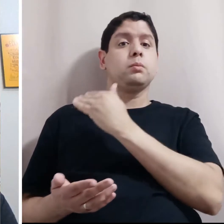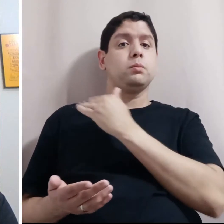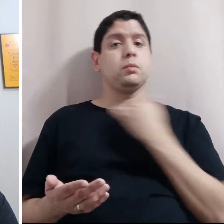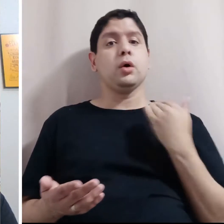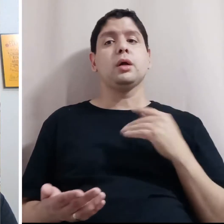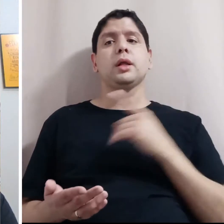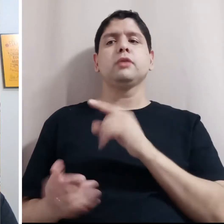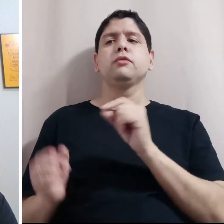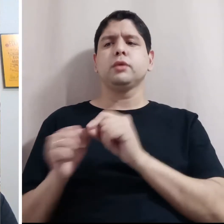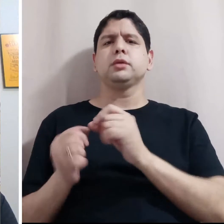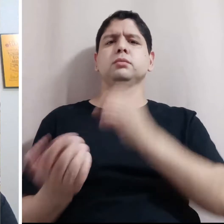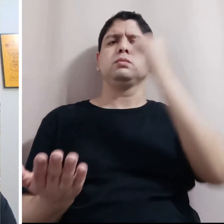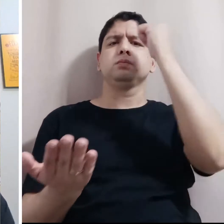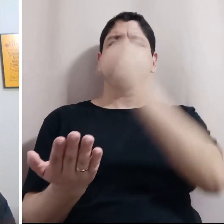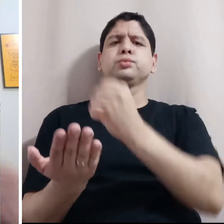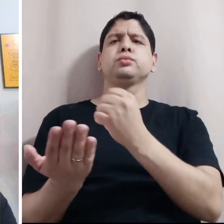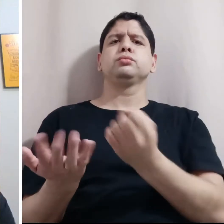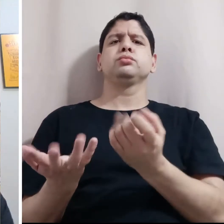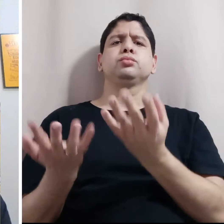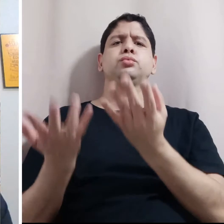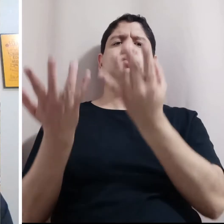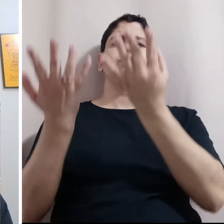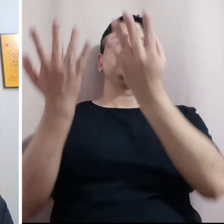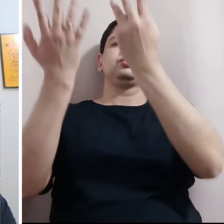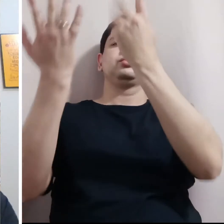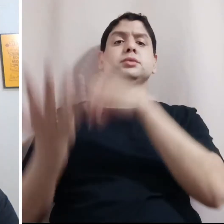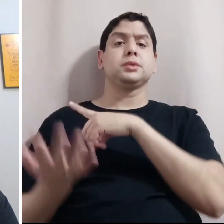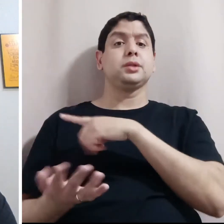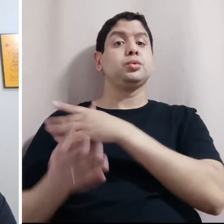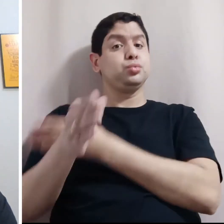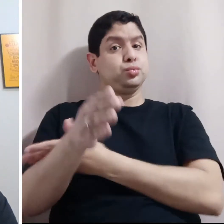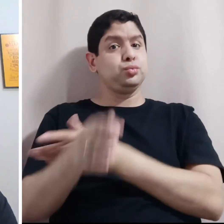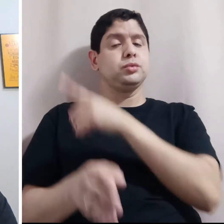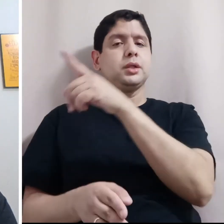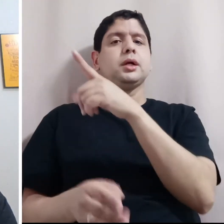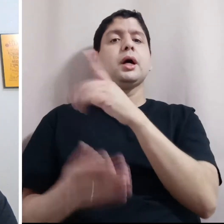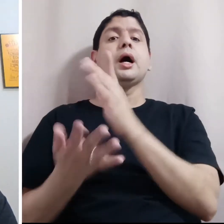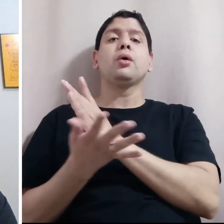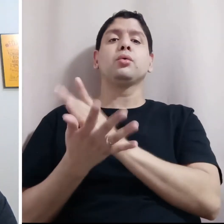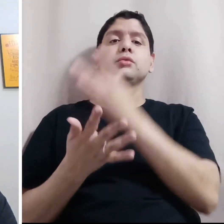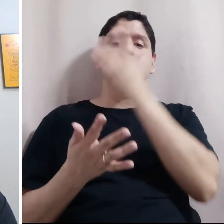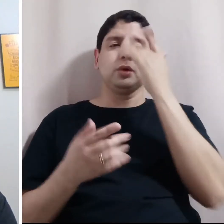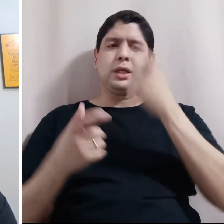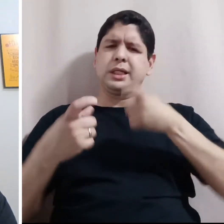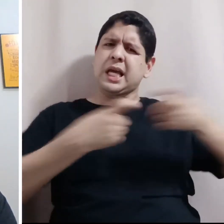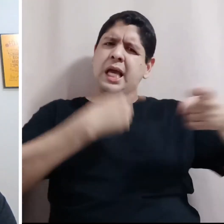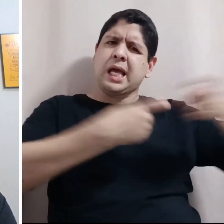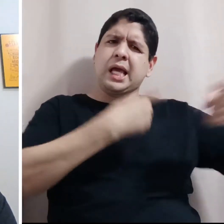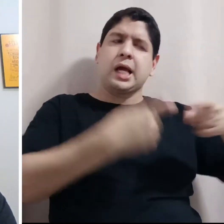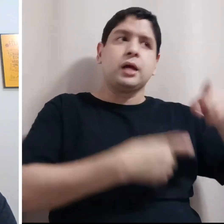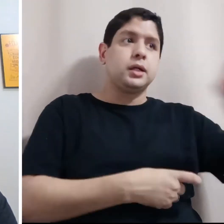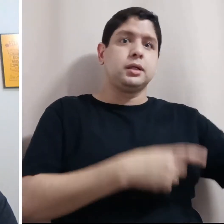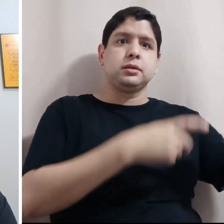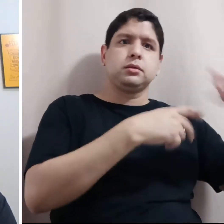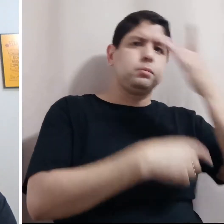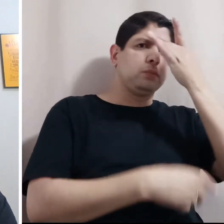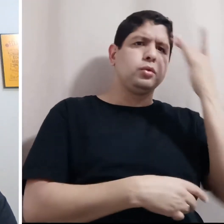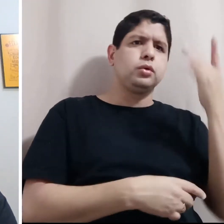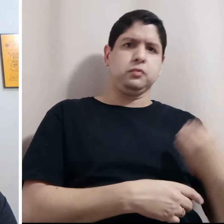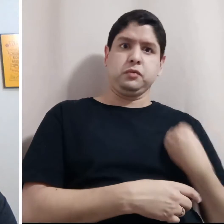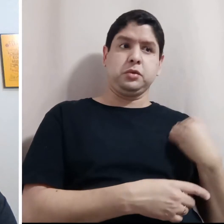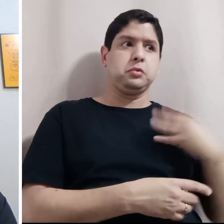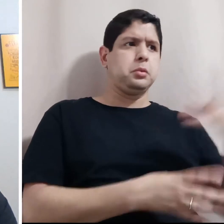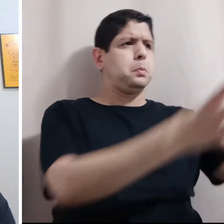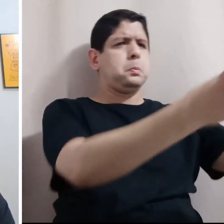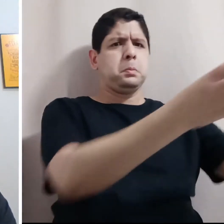humanos, né? Pessoas, né, geralmente prisioneiros, né, de guerras, elas